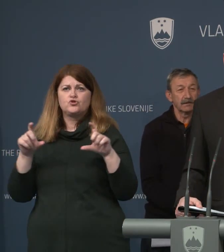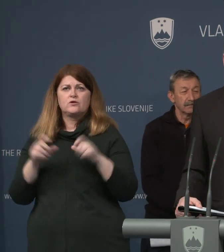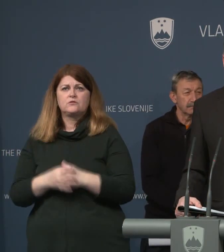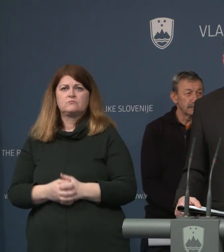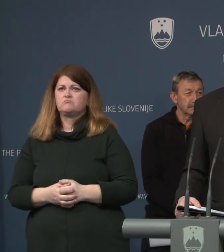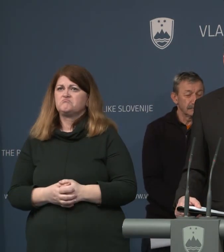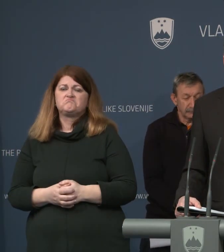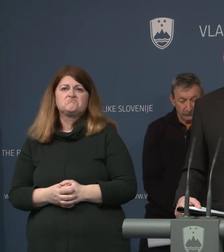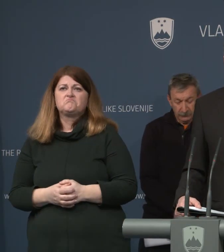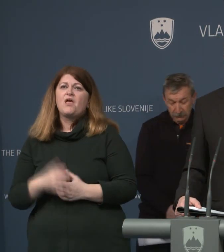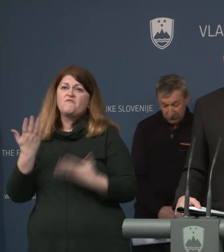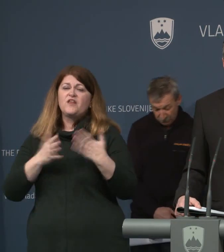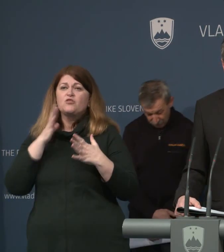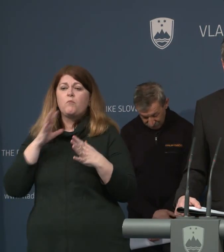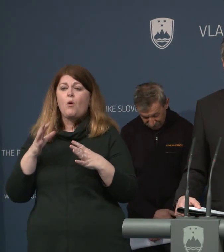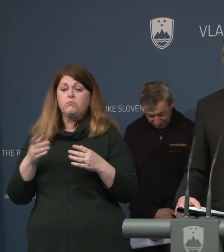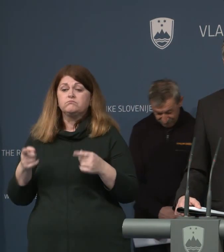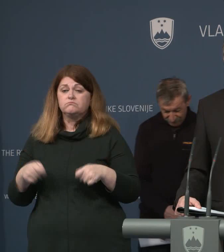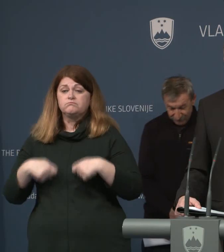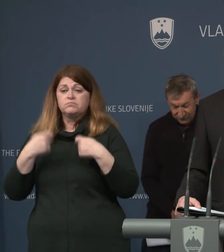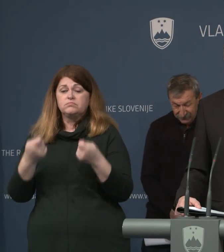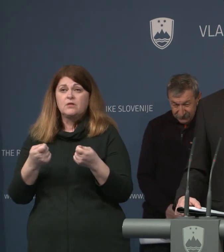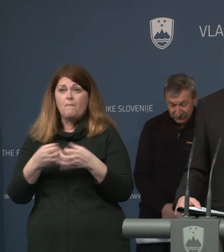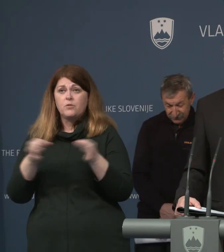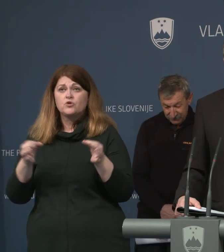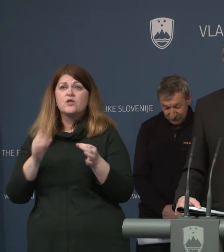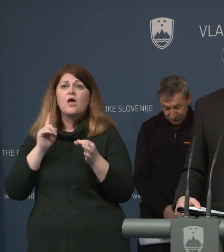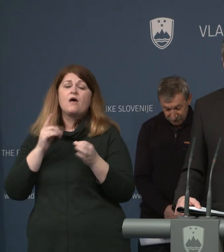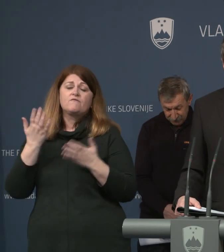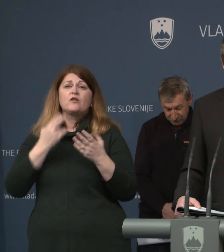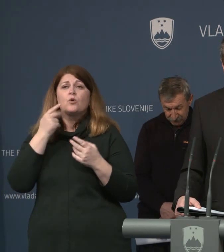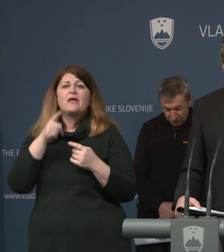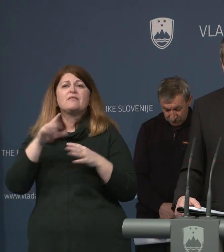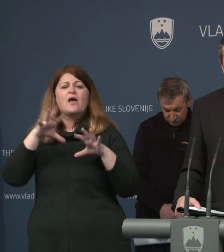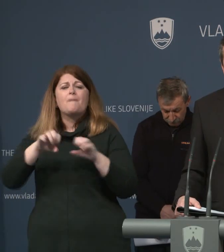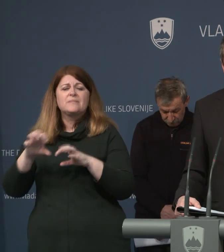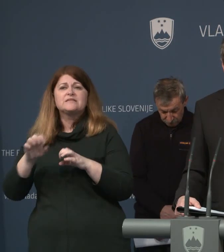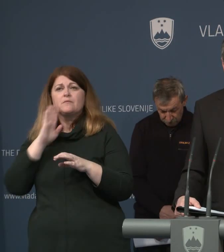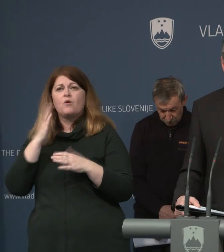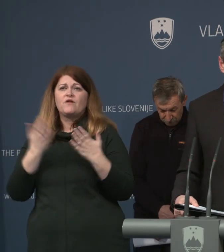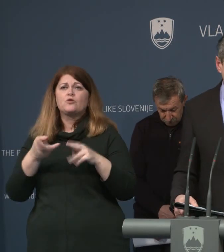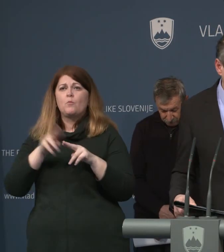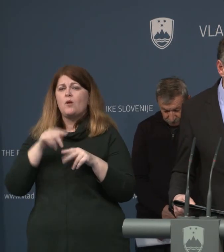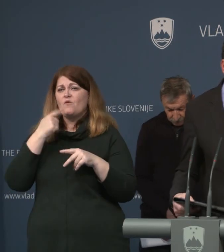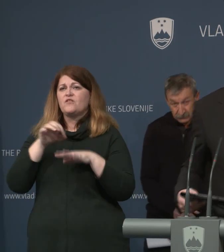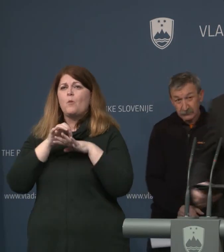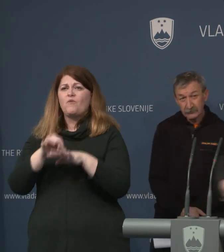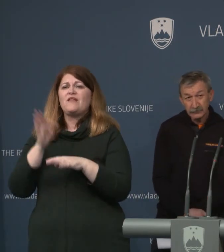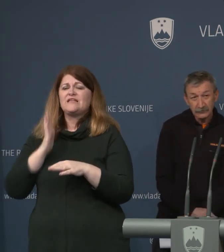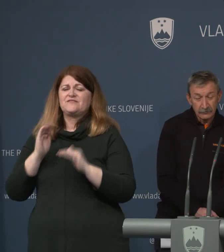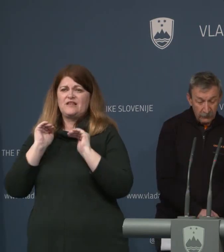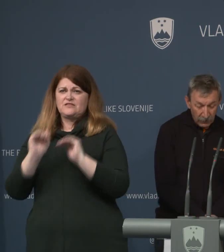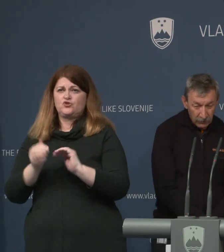Zagotovo bo verjetno bilo aktivirano, ampak okrog teh kapacitet, nastanitev, pa teh stvari bo verjetno bolj poveljnik štaba povedal.